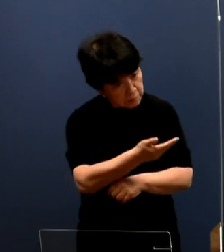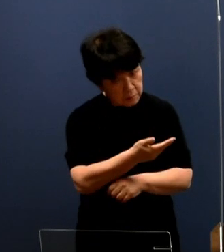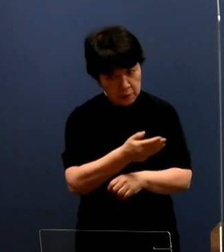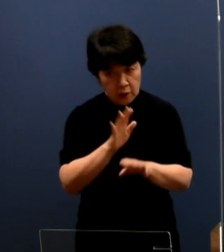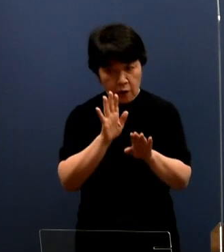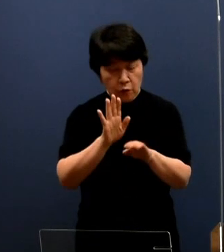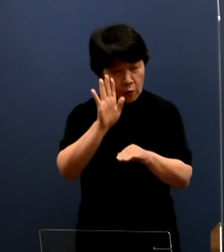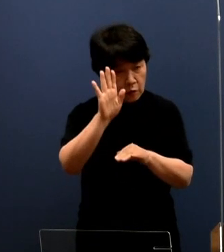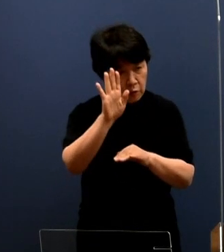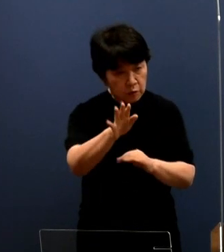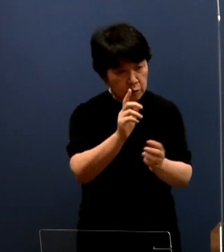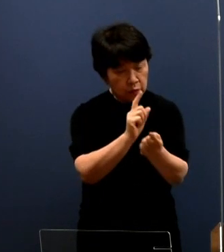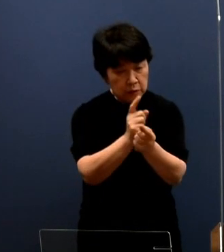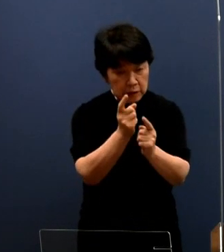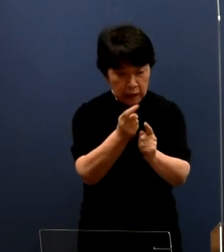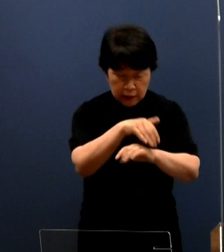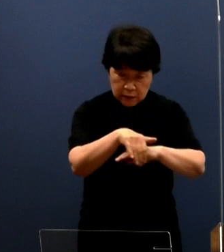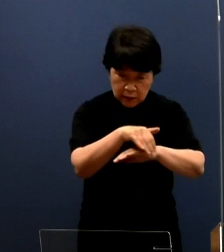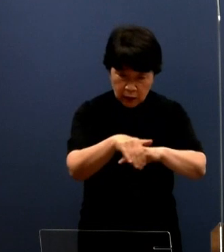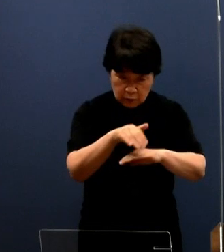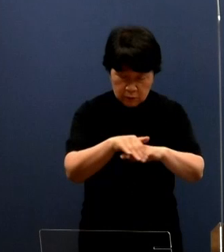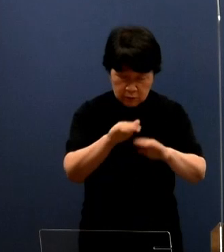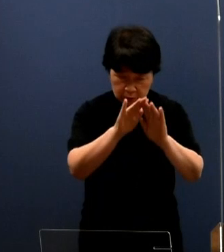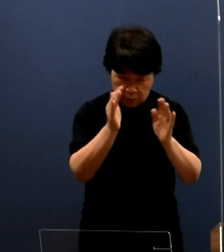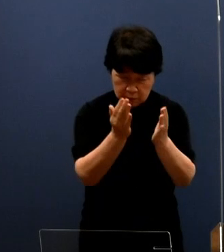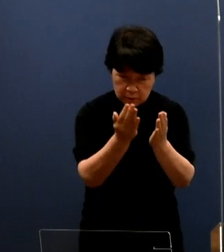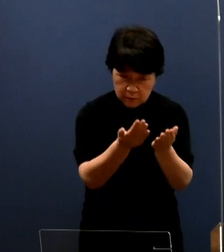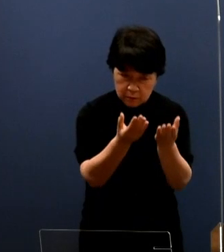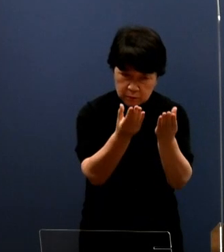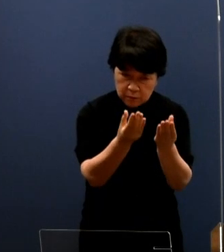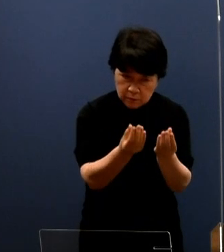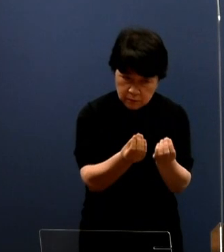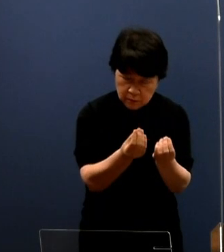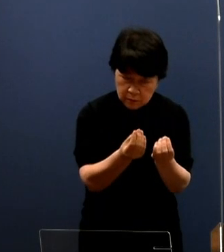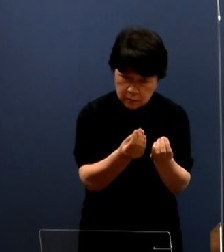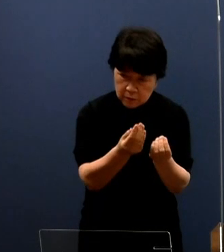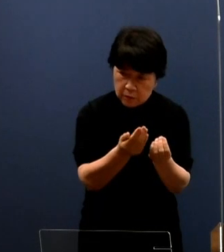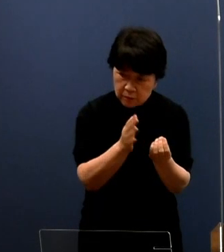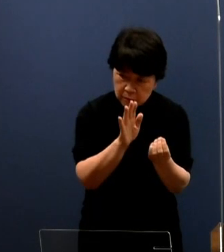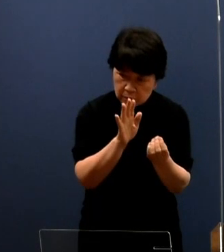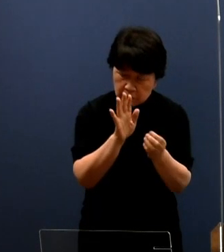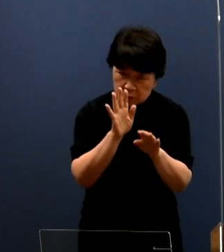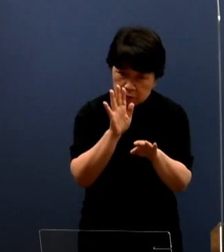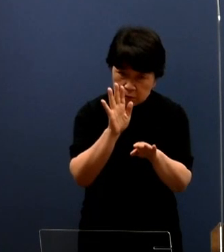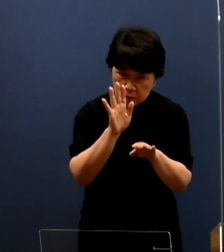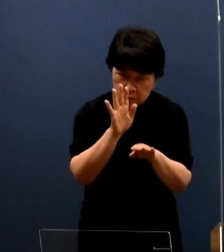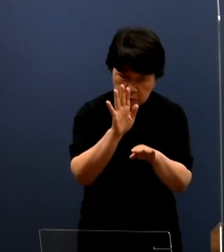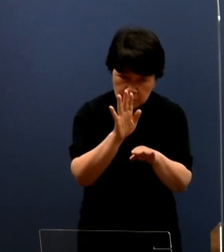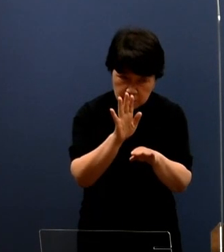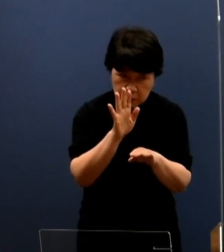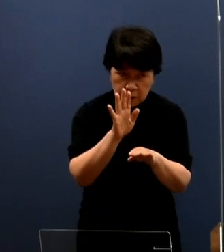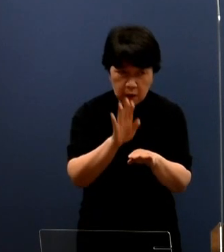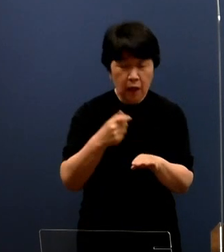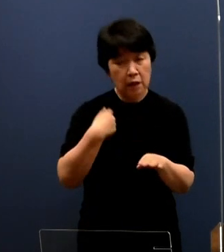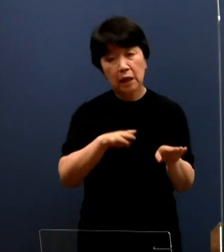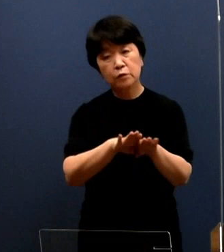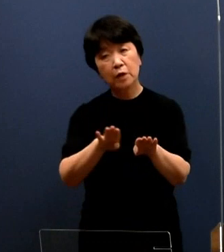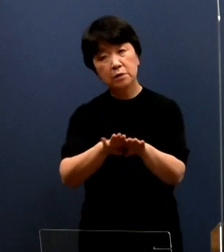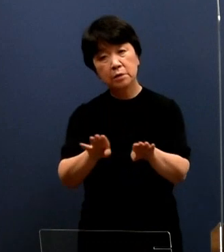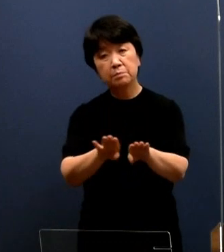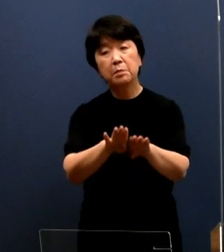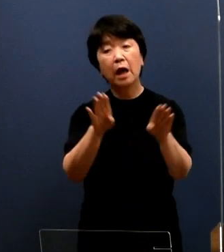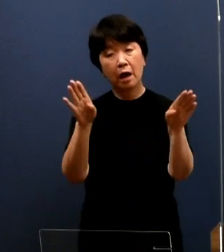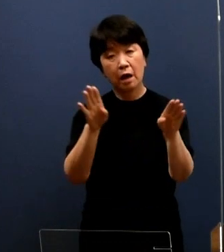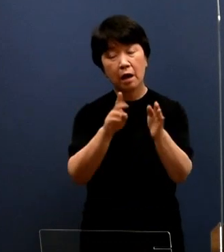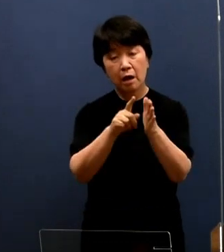もうやれることはすべてやっているといいますか、というご認識かもしれませんけれども、あえてな夏休みシーズンでもありますし、何かなさる